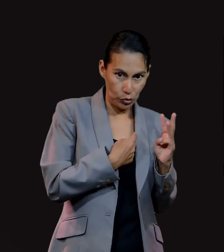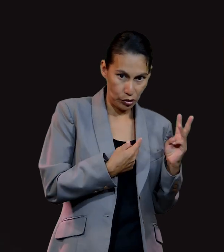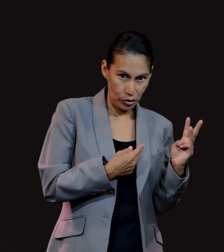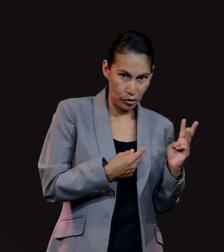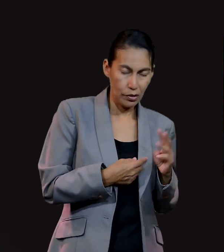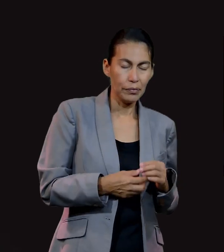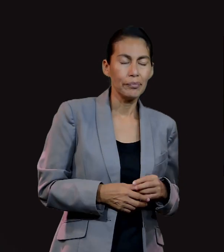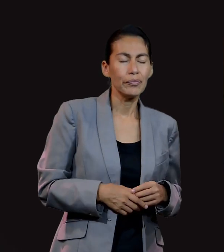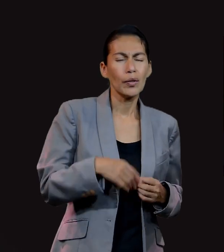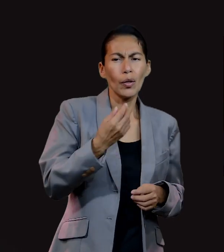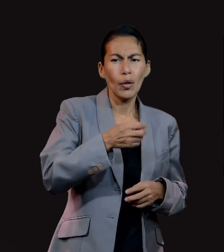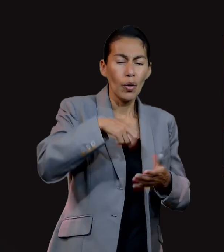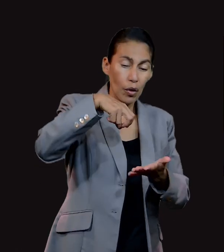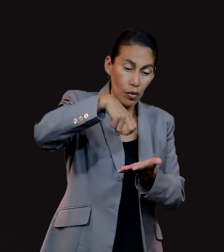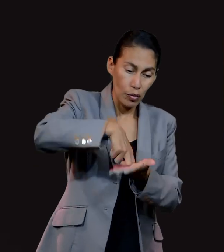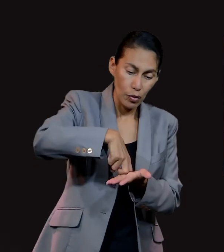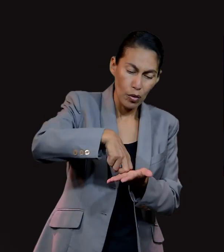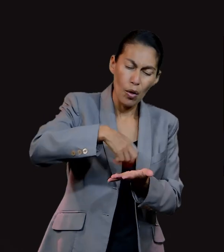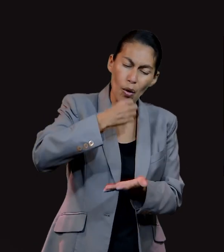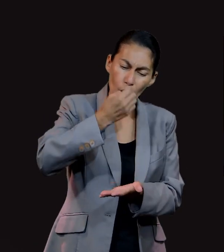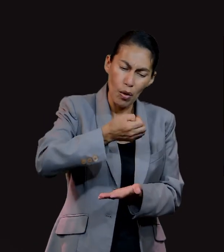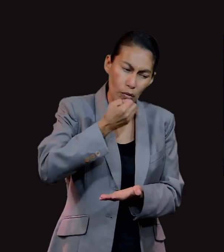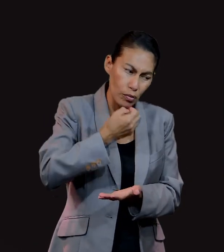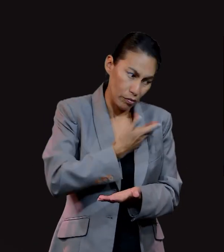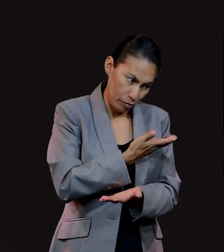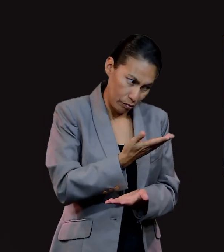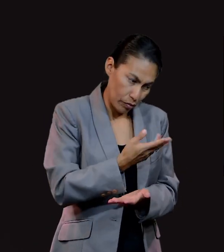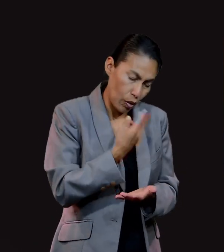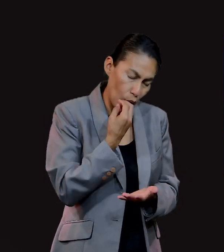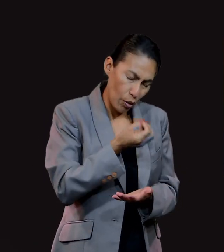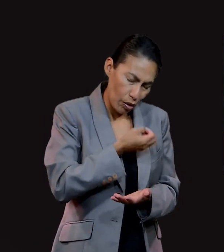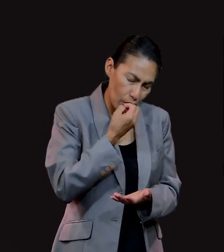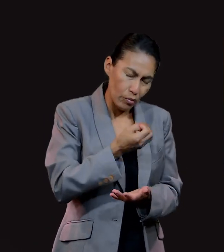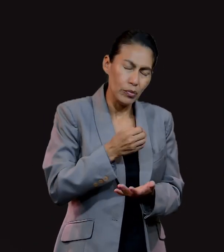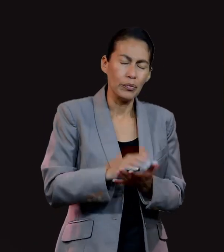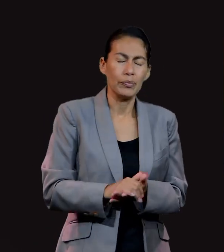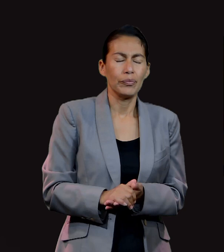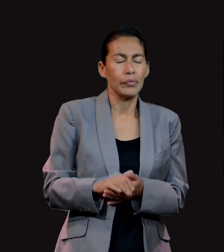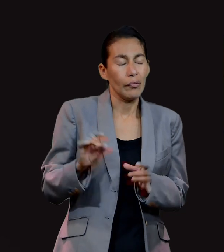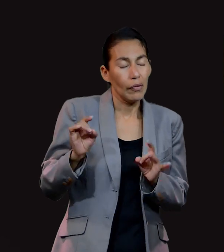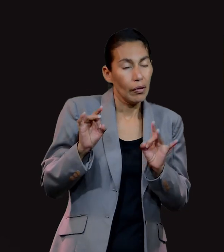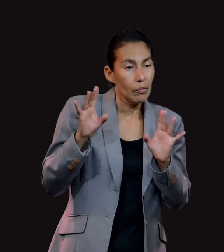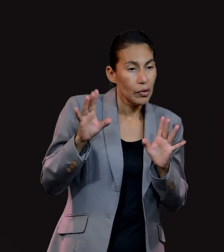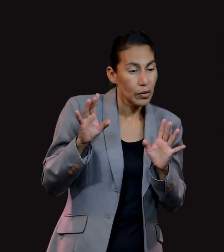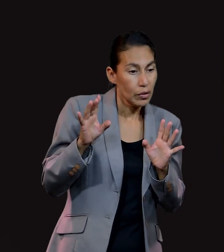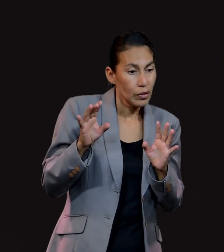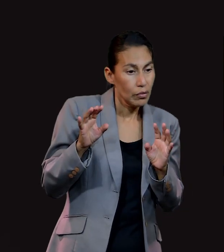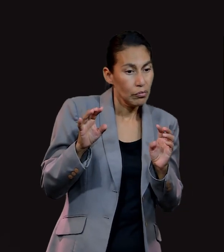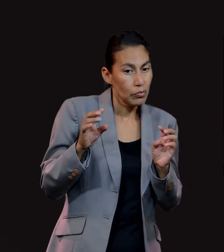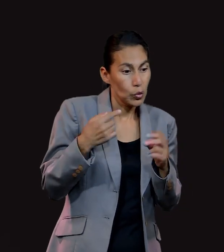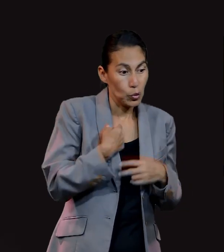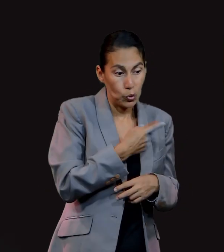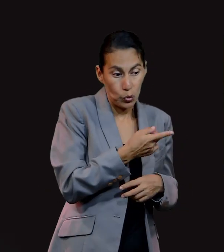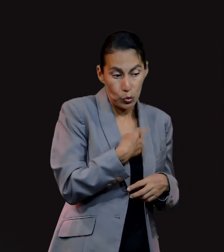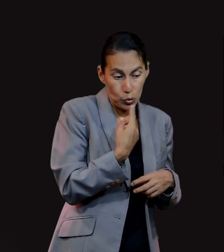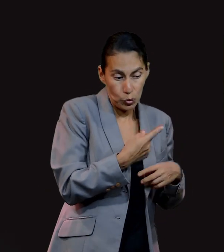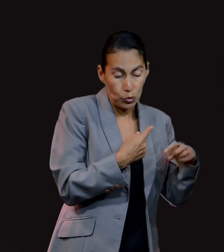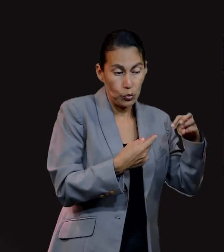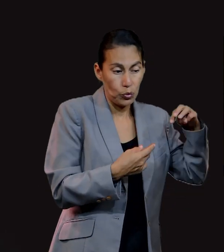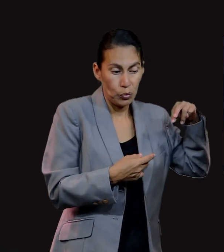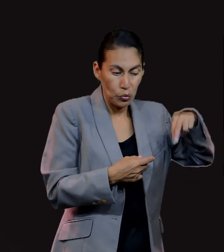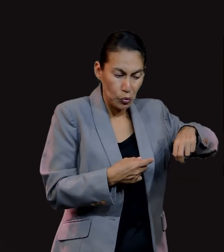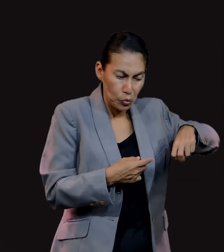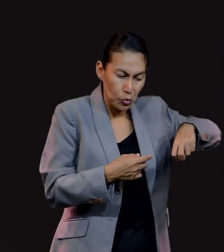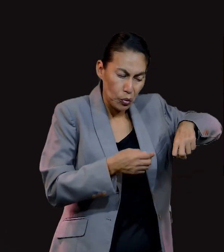hermanos y ella se fue y nuevamente nos arrodillamos en la sala oramos y le digo al hermano oremos y estábamos